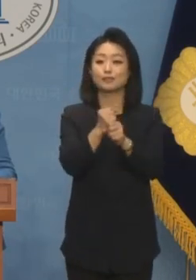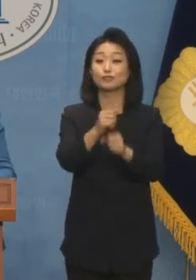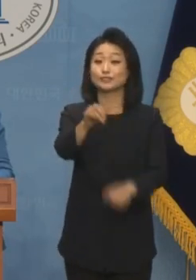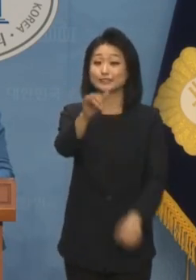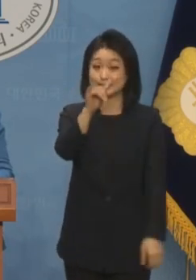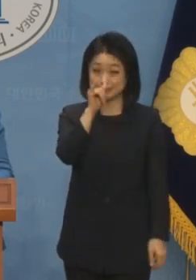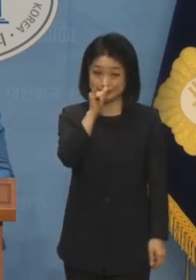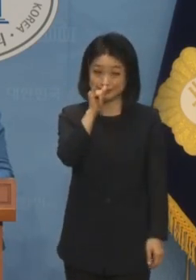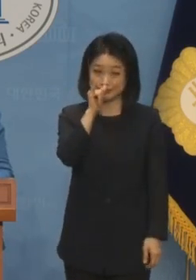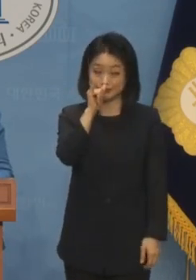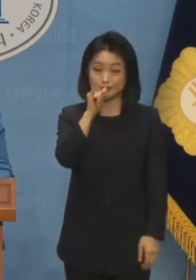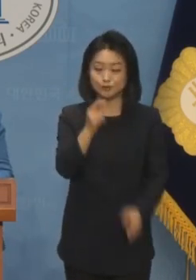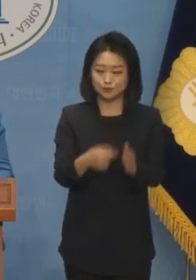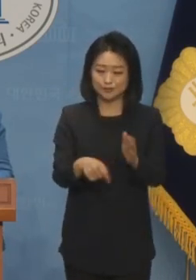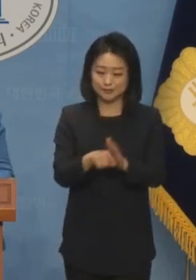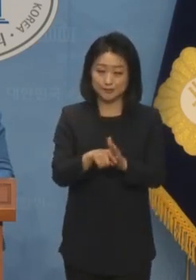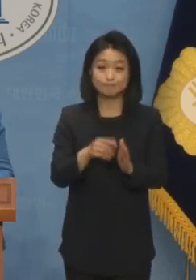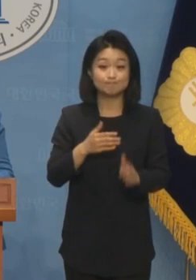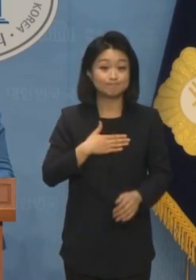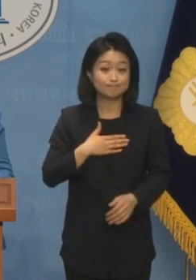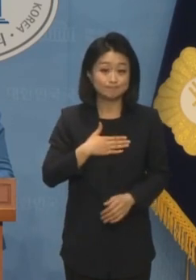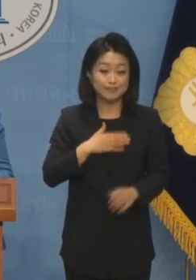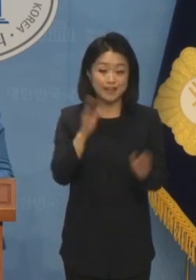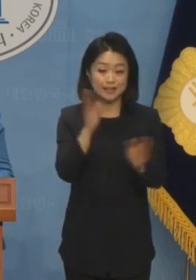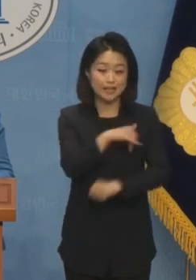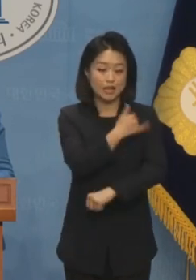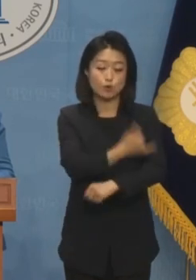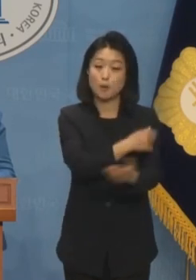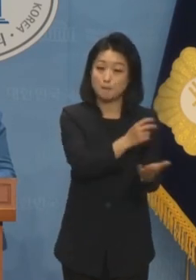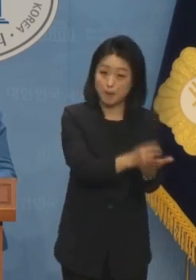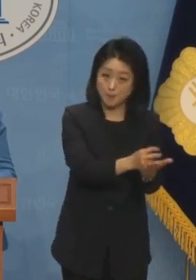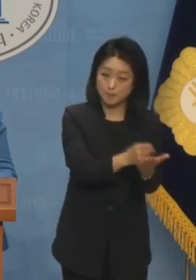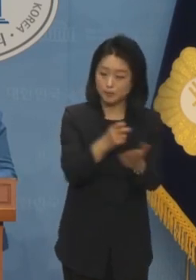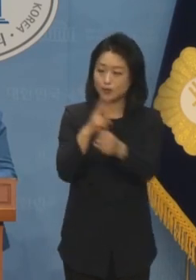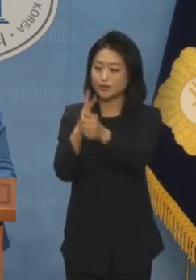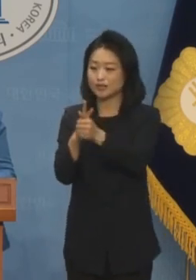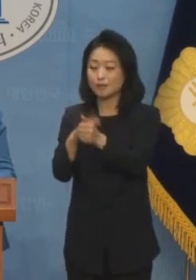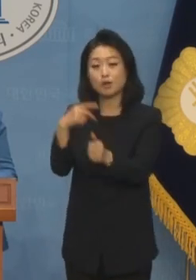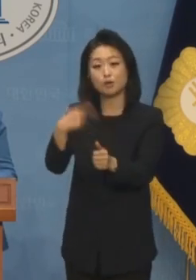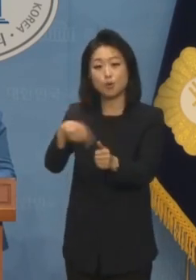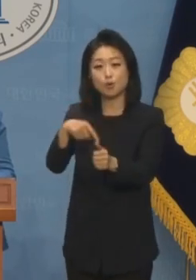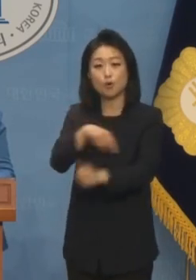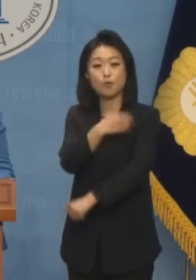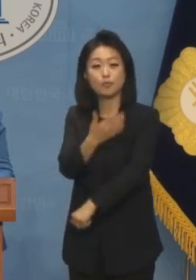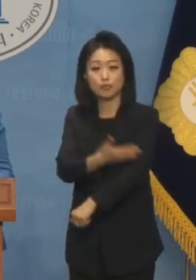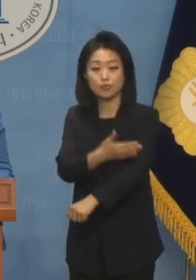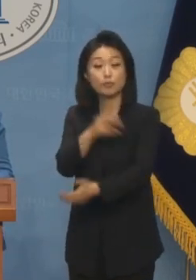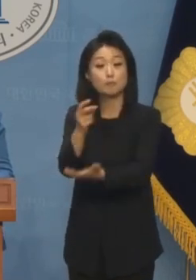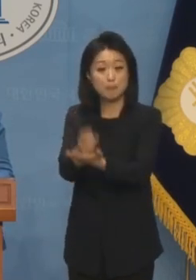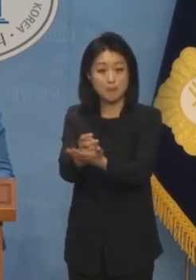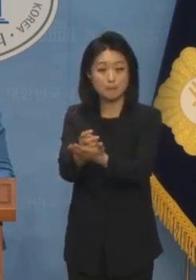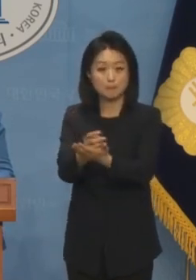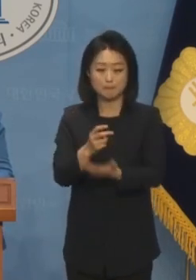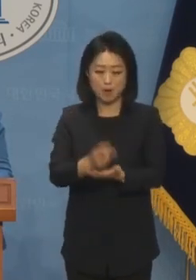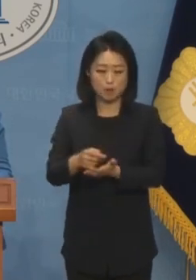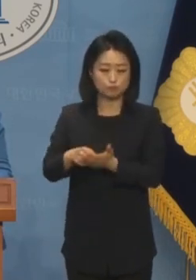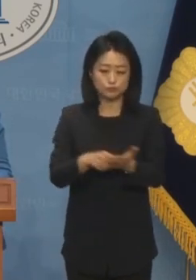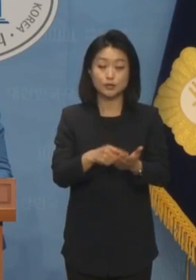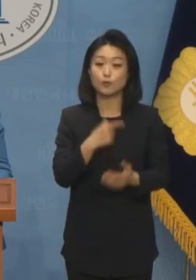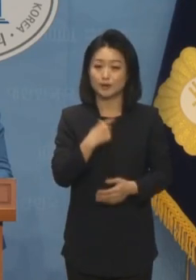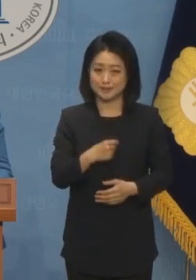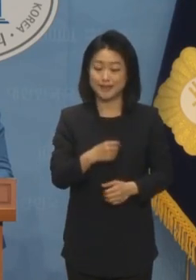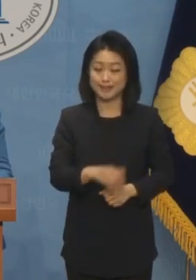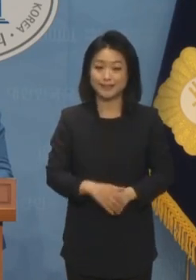환경을 만들기 위해 저희들이 학생인권법 그리고 선생님들의 교권법 이렇게 해서 법을 추진하려고